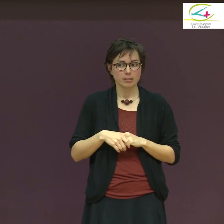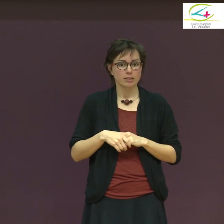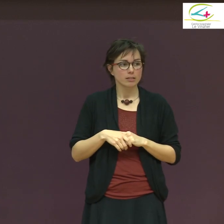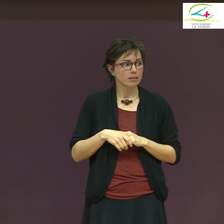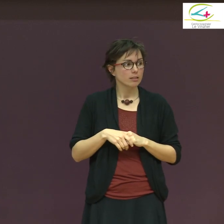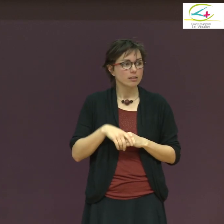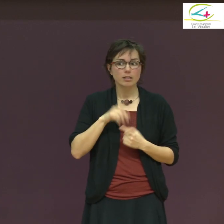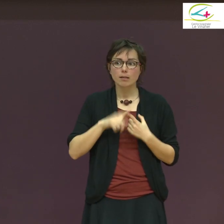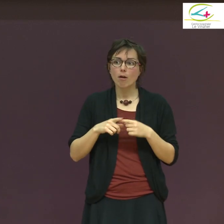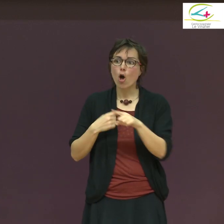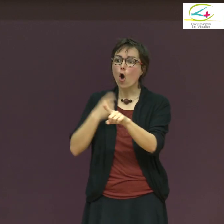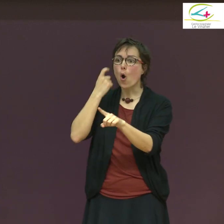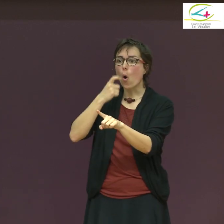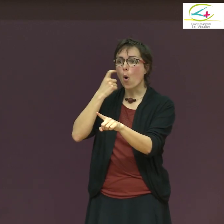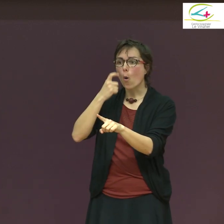ce que vous avez